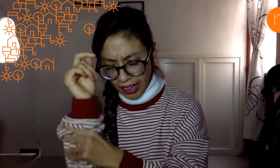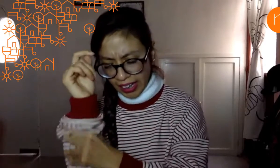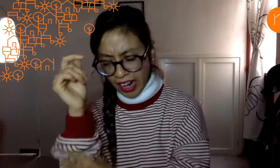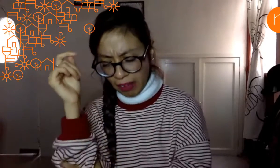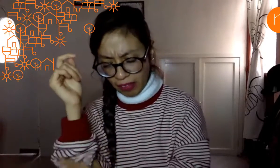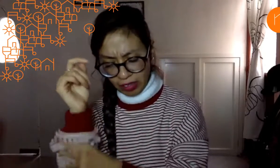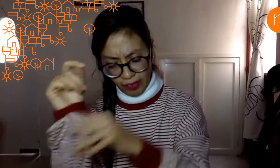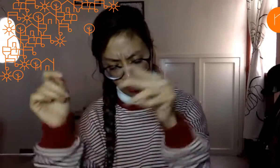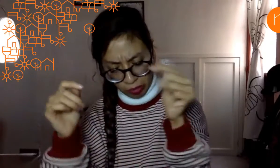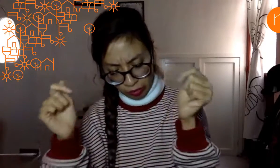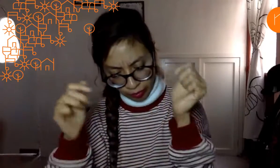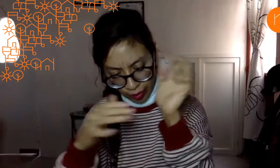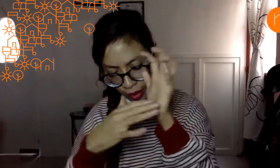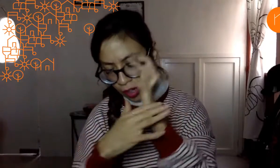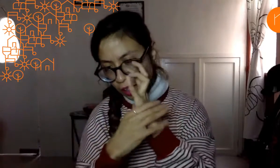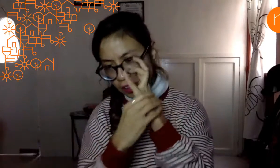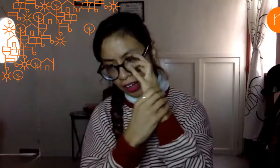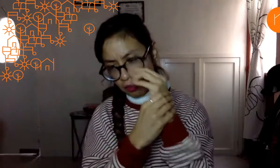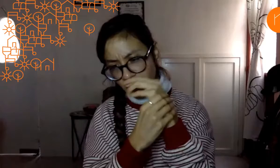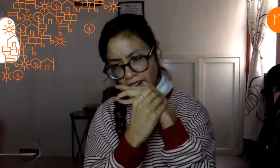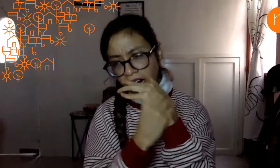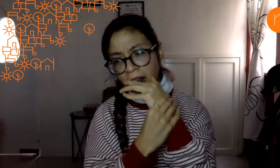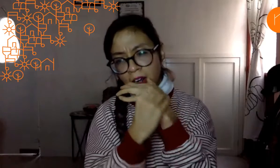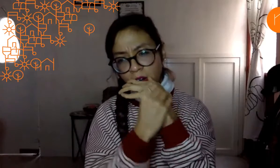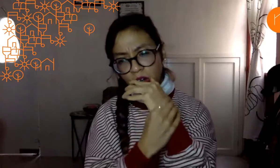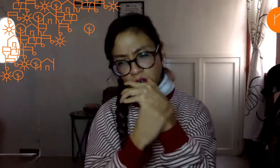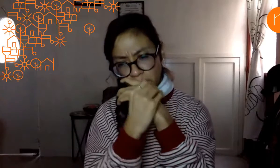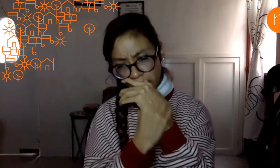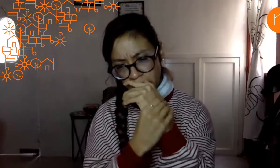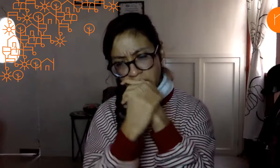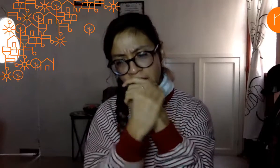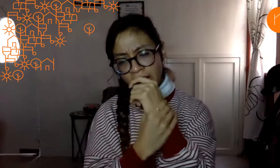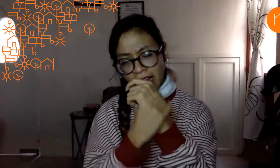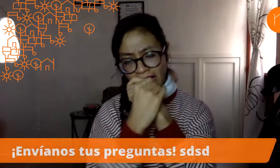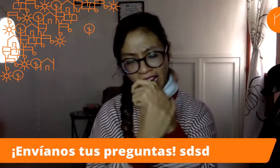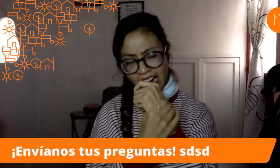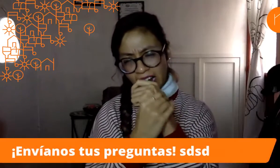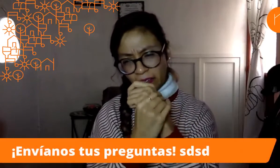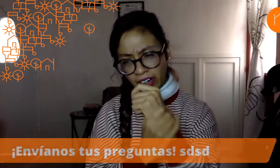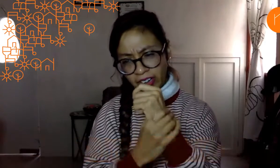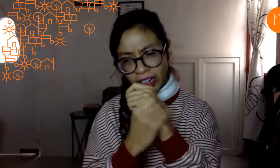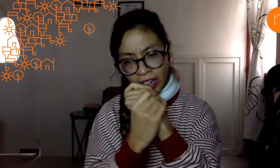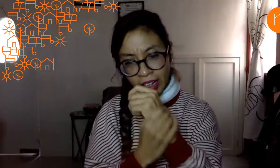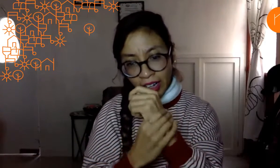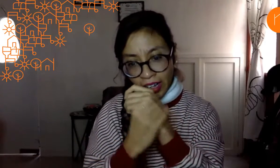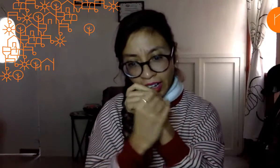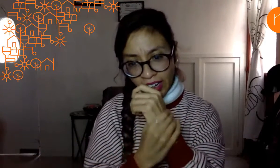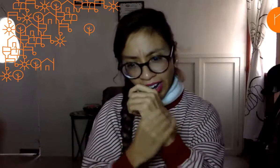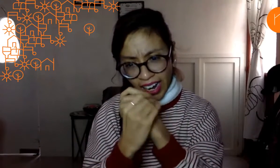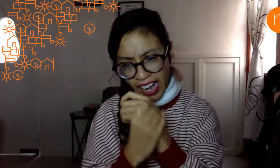de ambas manos. También nos sobamos en la parte de acá.